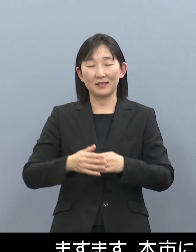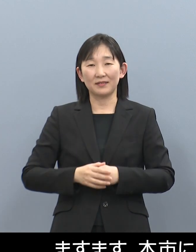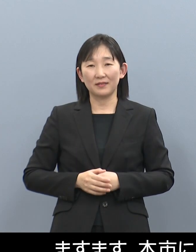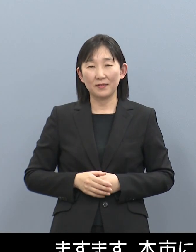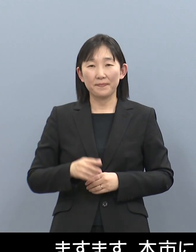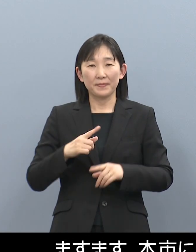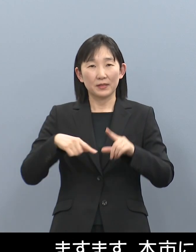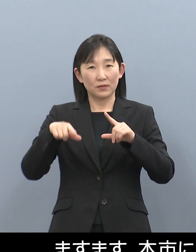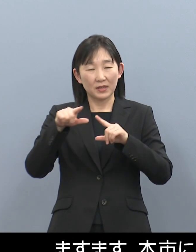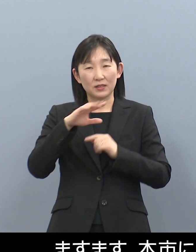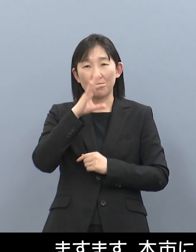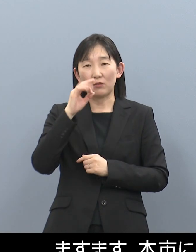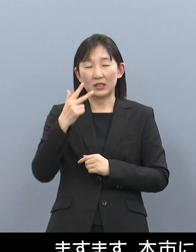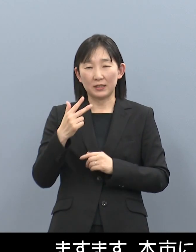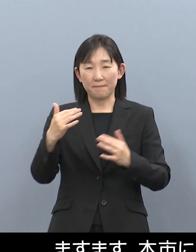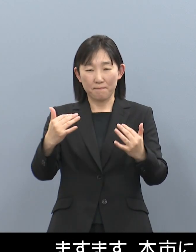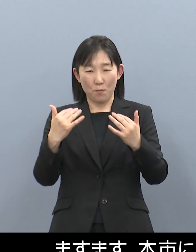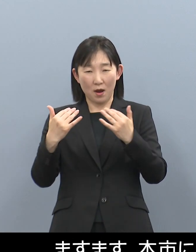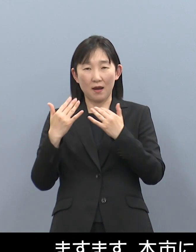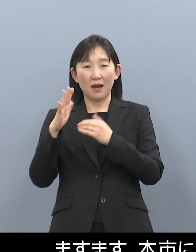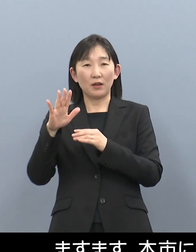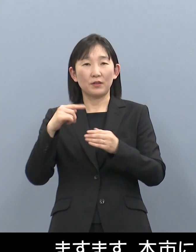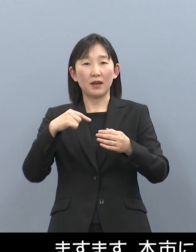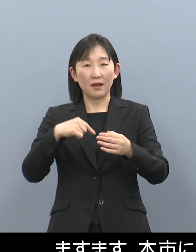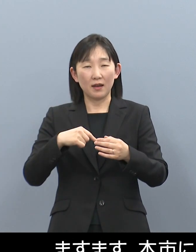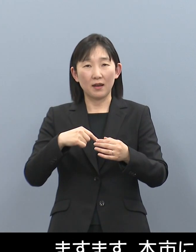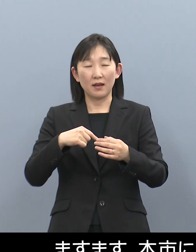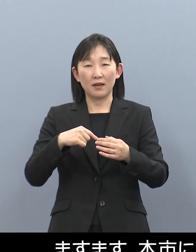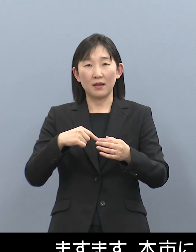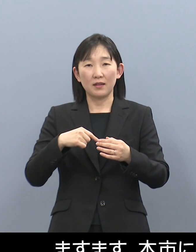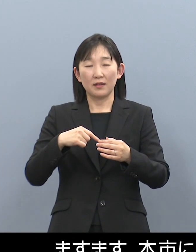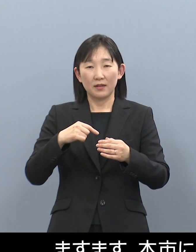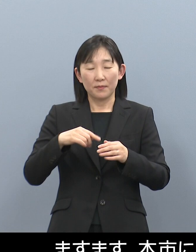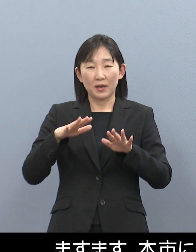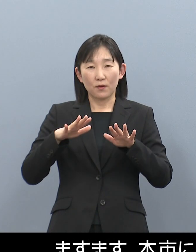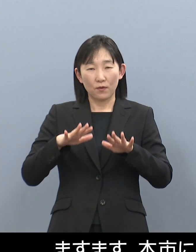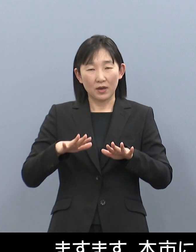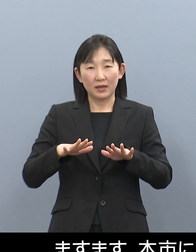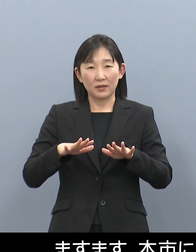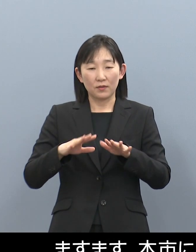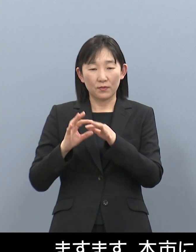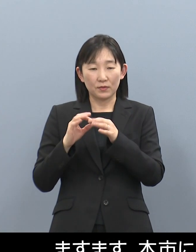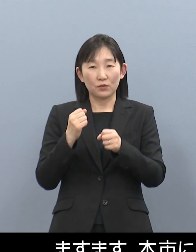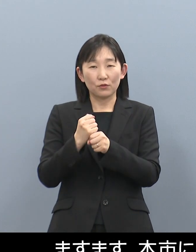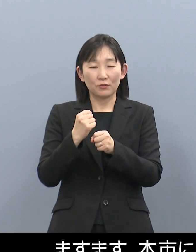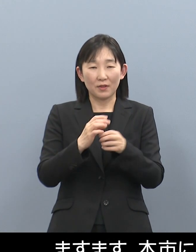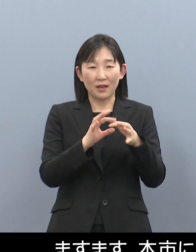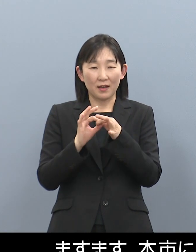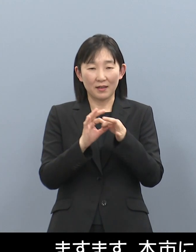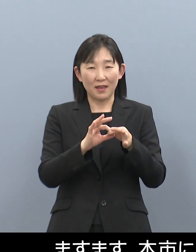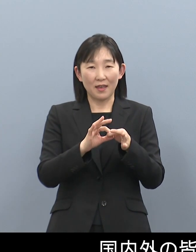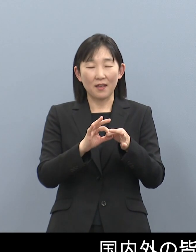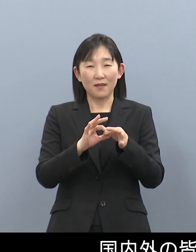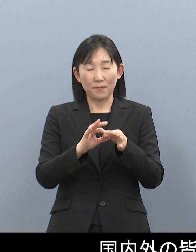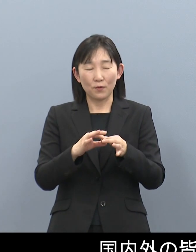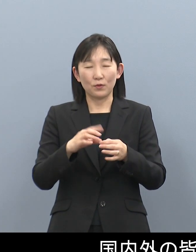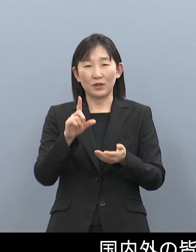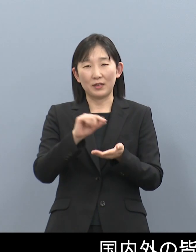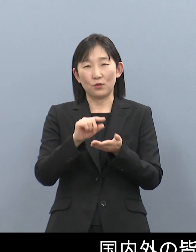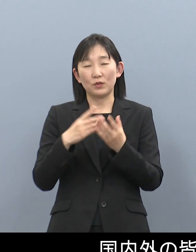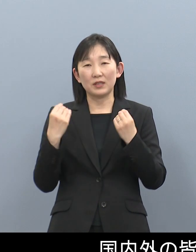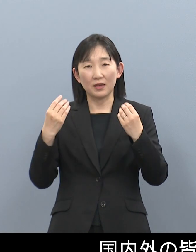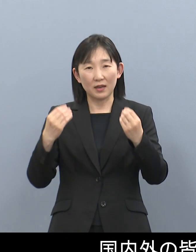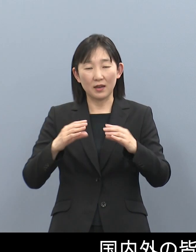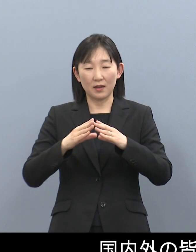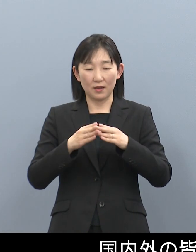ますます本市に関心が高まる機会が増える中この度得られました関係性なども活用しながら国内外の